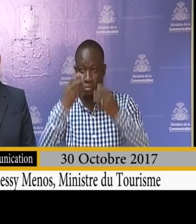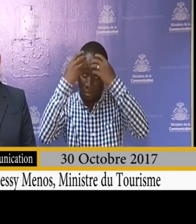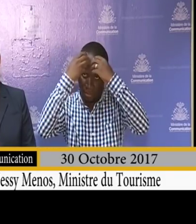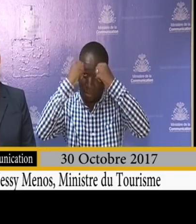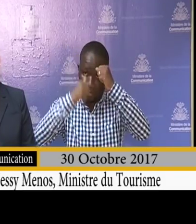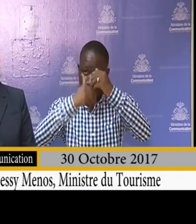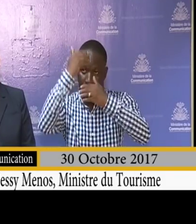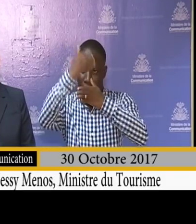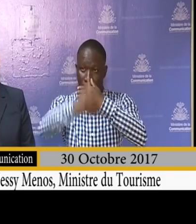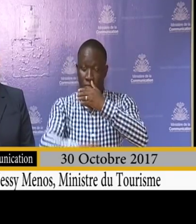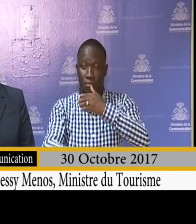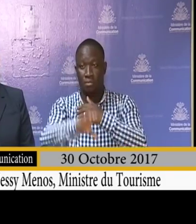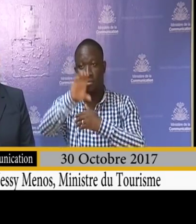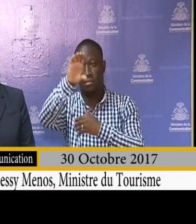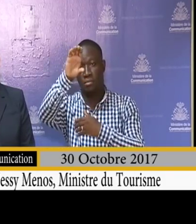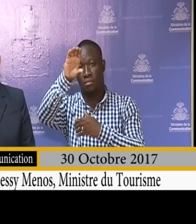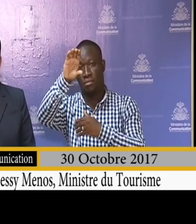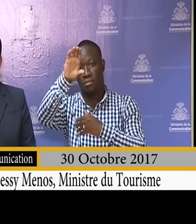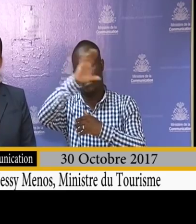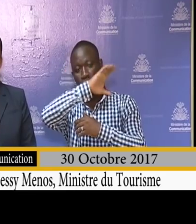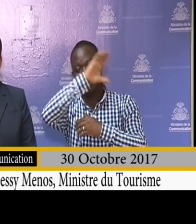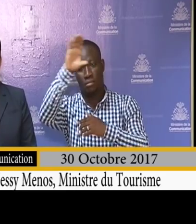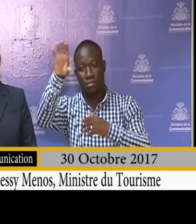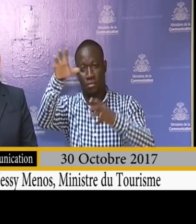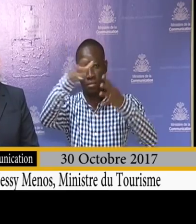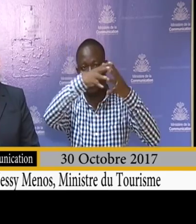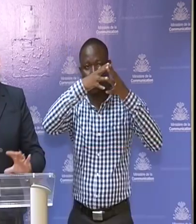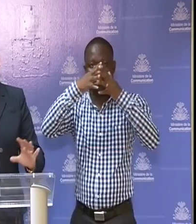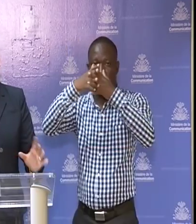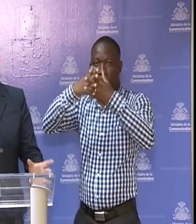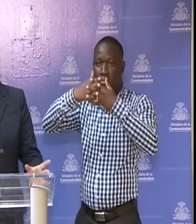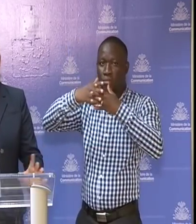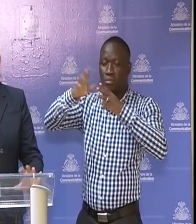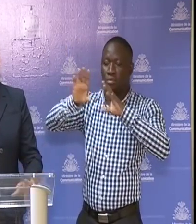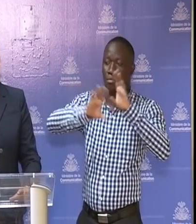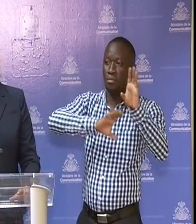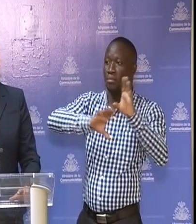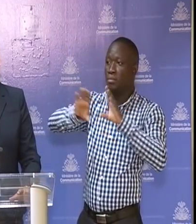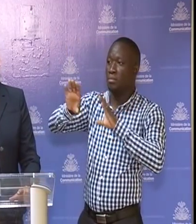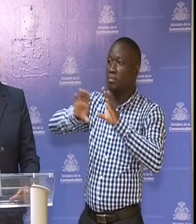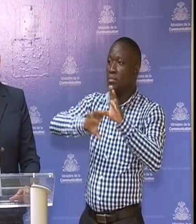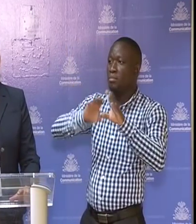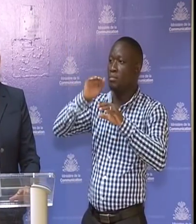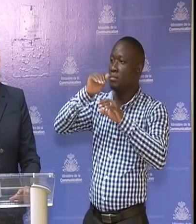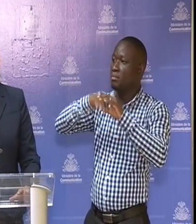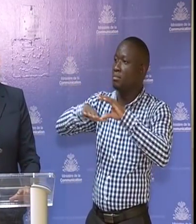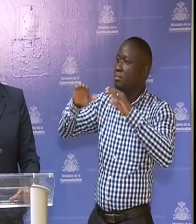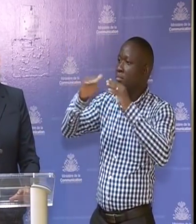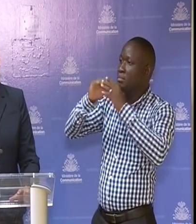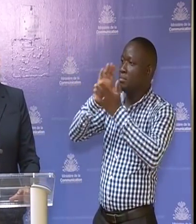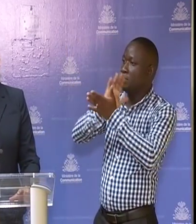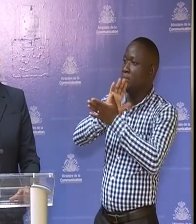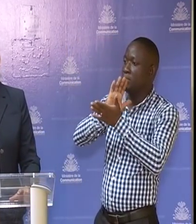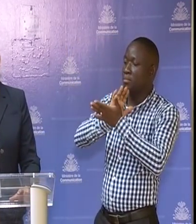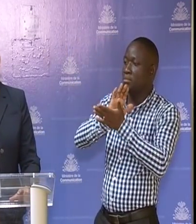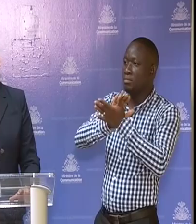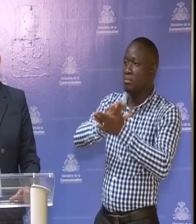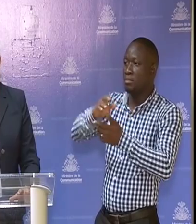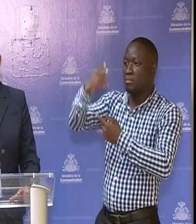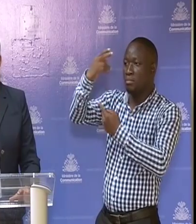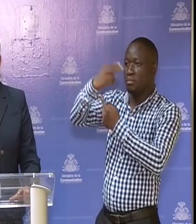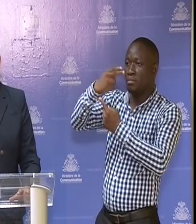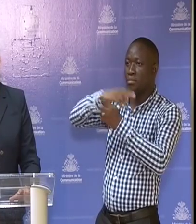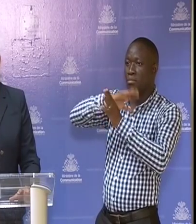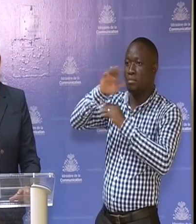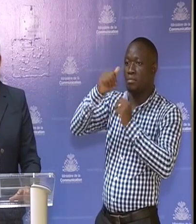de la CAM, la Commission des Amériques. Et nous t'es venu réaliser tout et au niveau de l'école hôtelière Jean Zoulan parce que toute bagarre